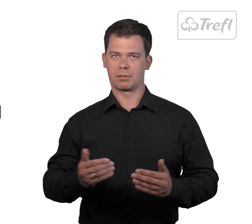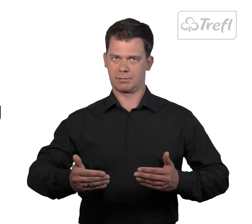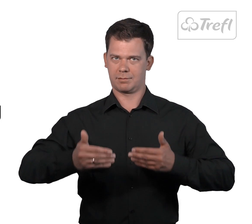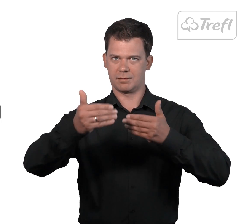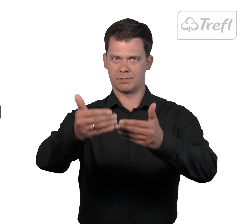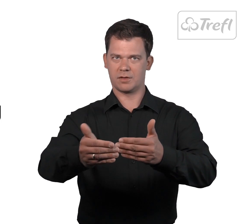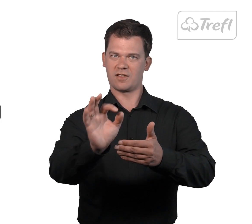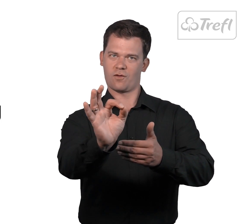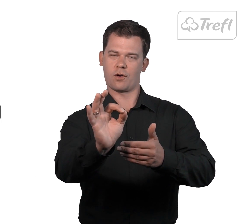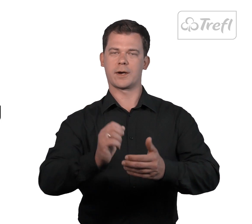Twoja kolej.